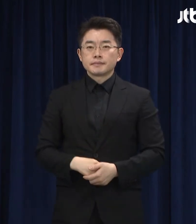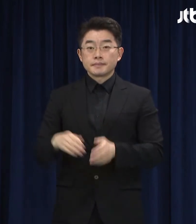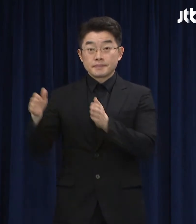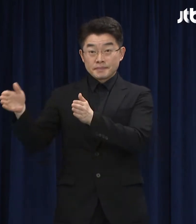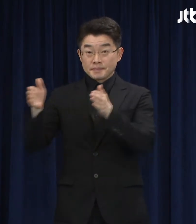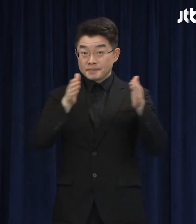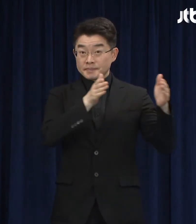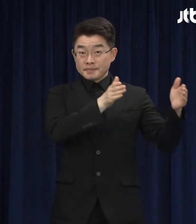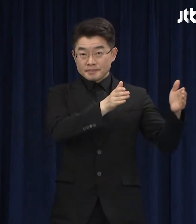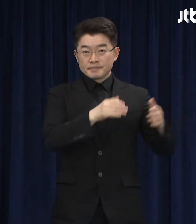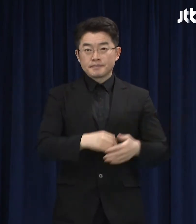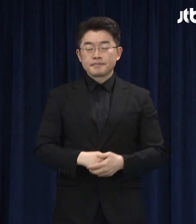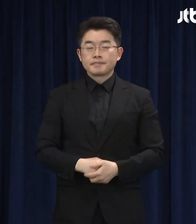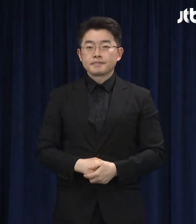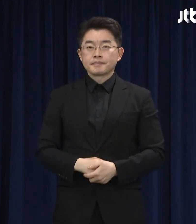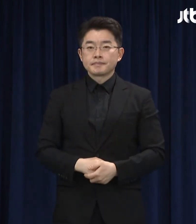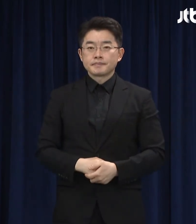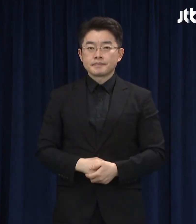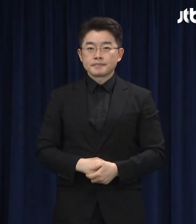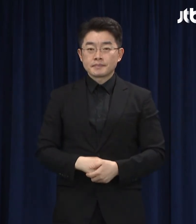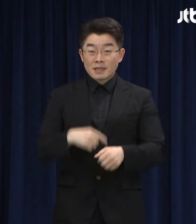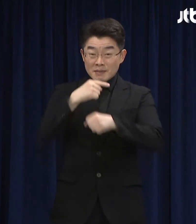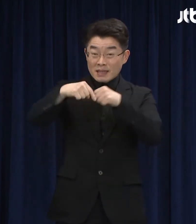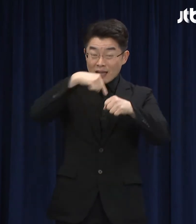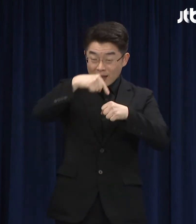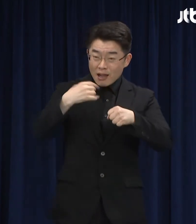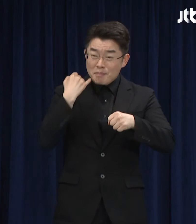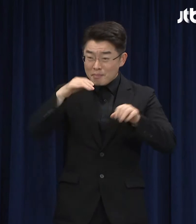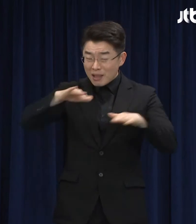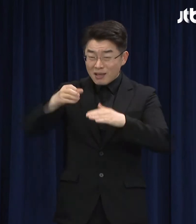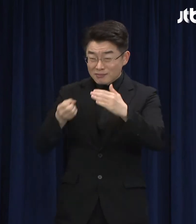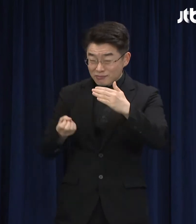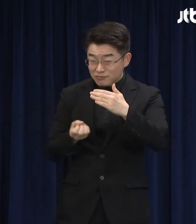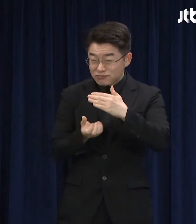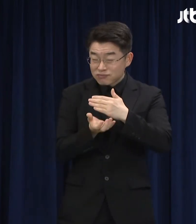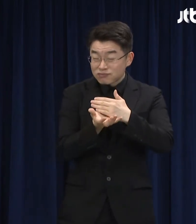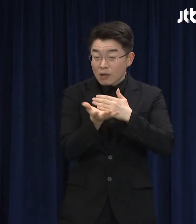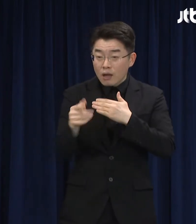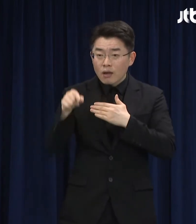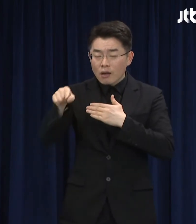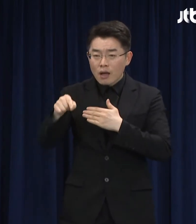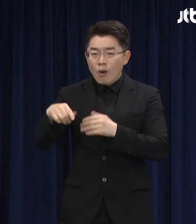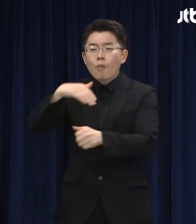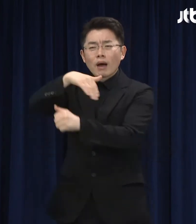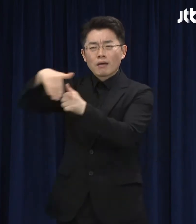다음은 방사선 영향평가와 주변 해역 모니터링입니다.